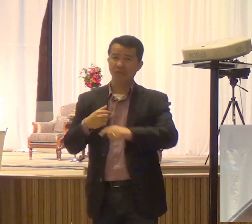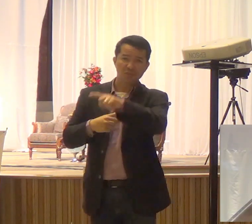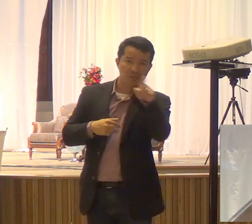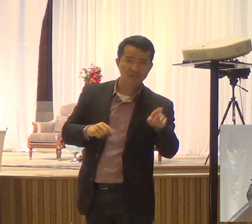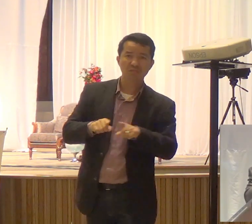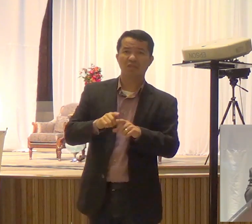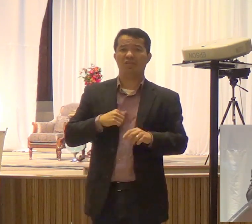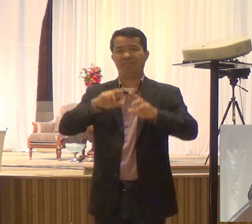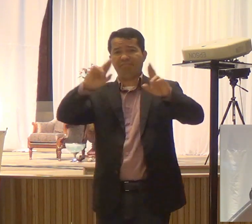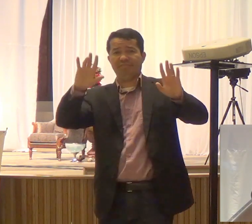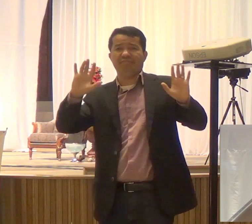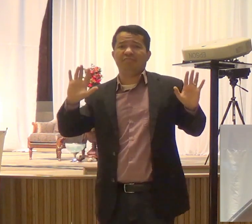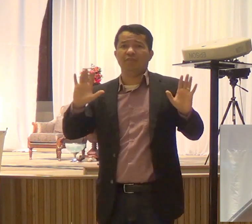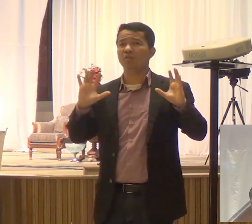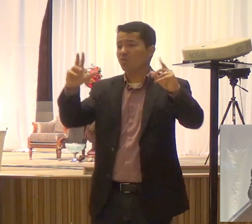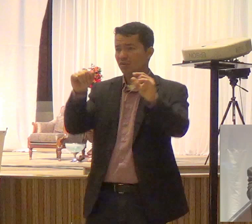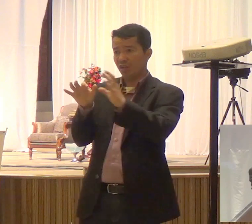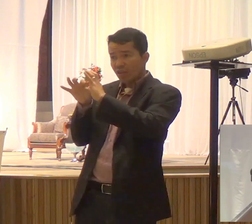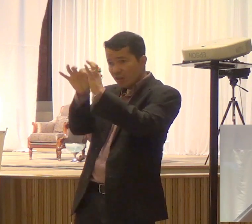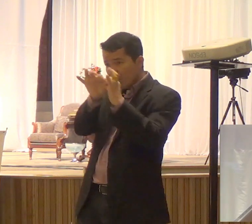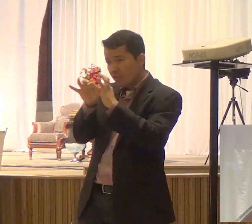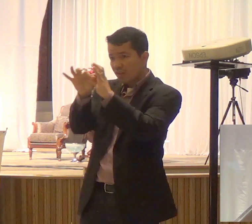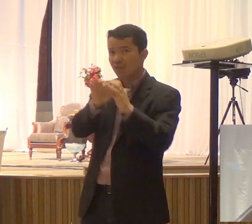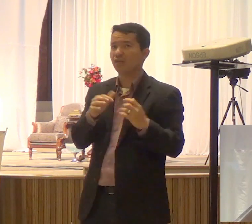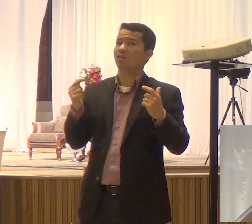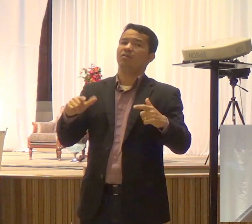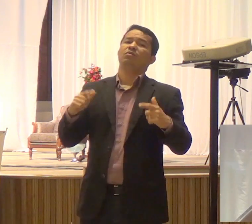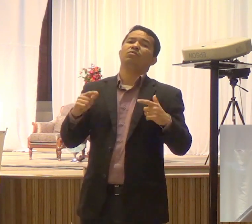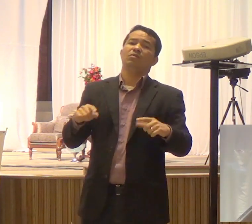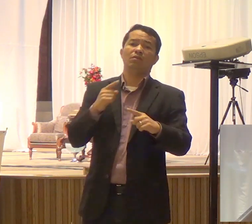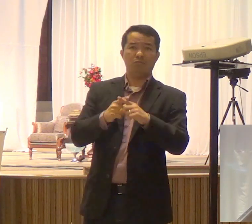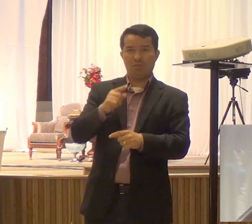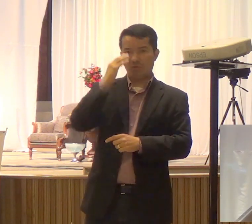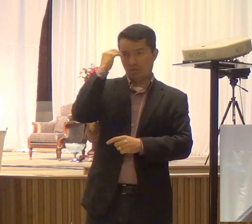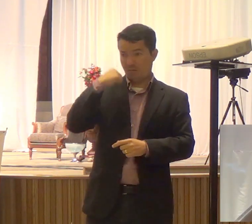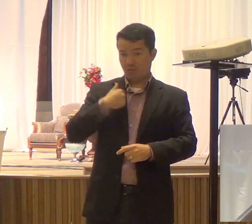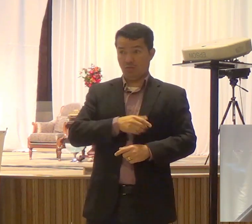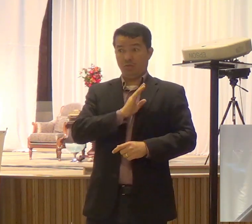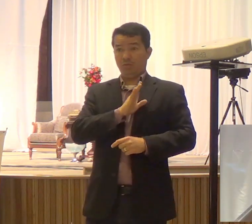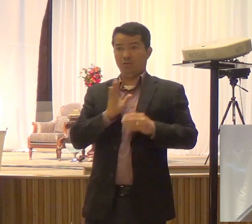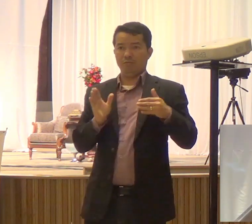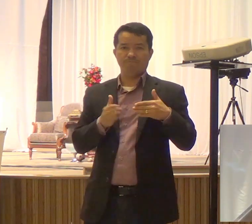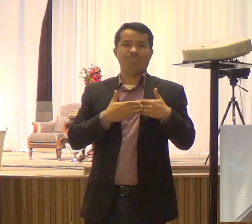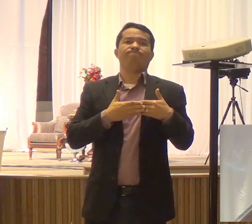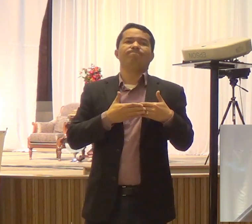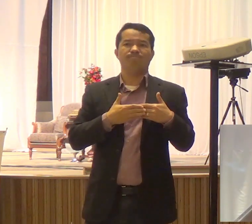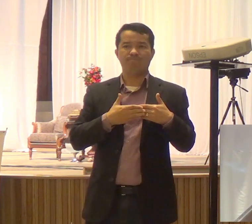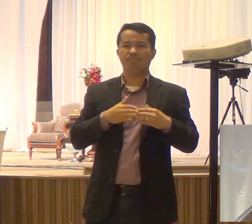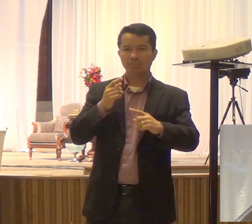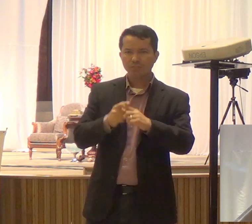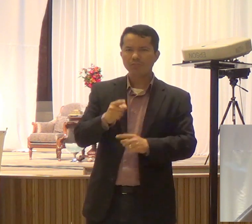As coisas não se conectam, as coisas não fecham dentro do meu coração. E é uma